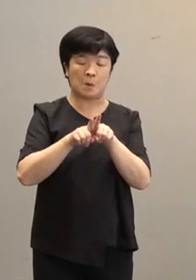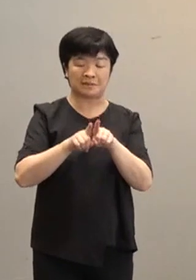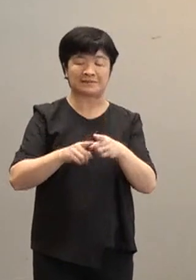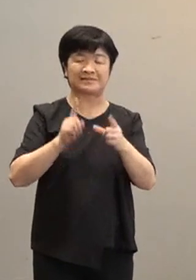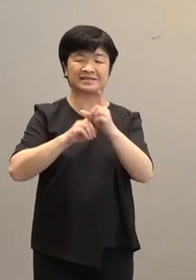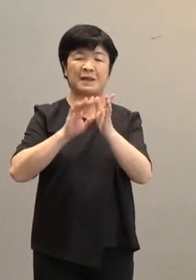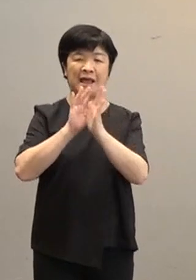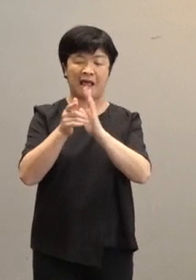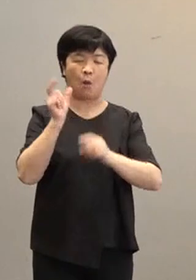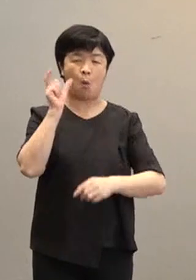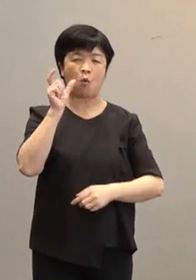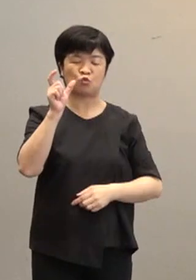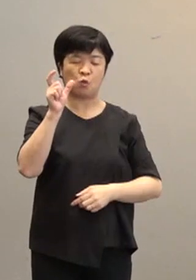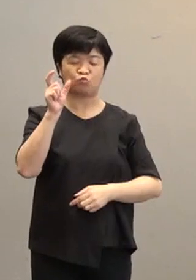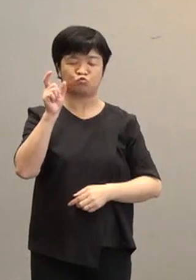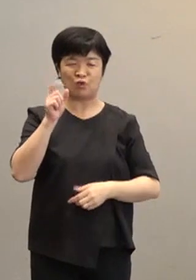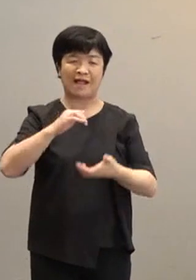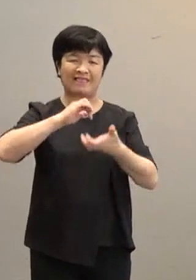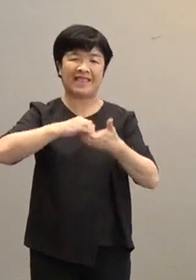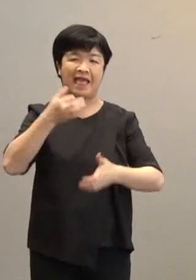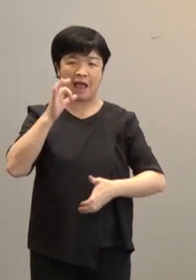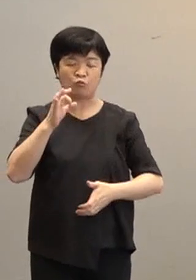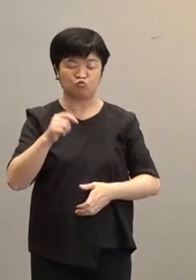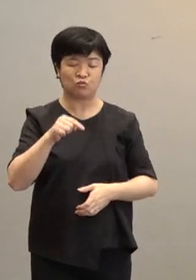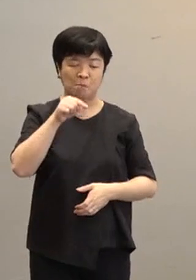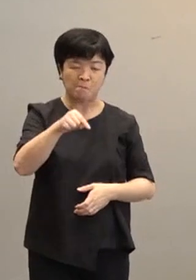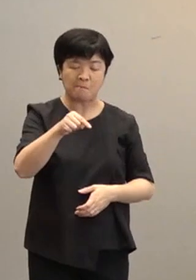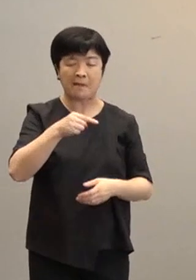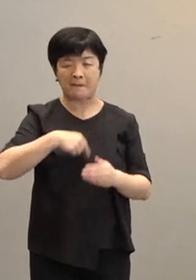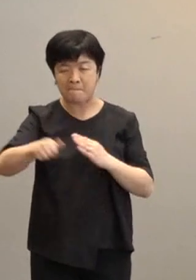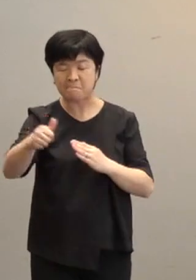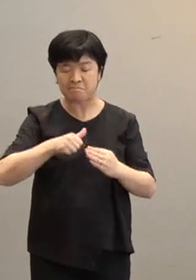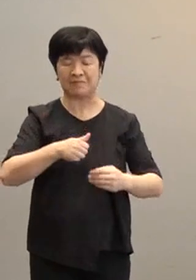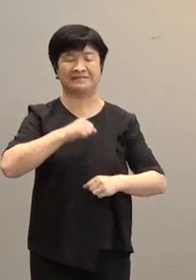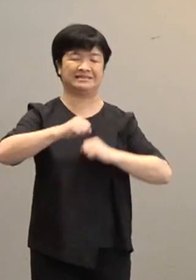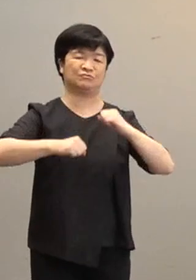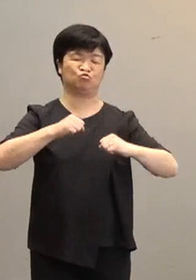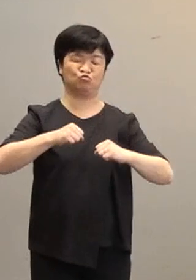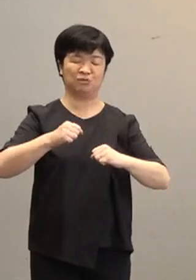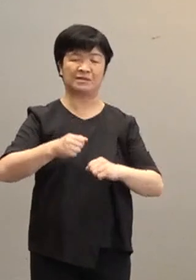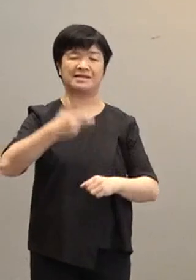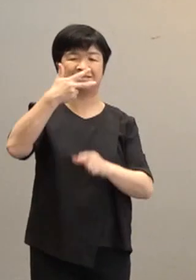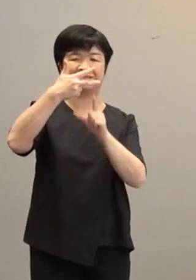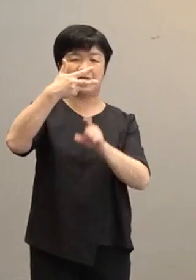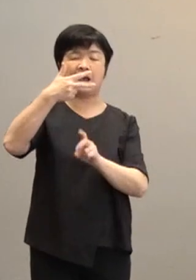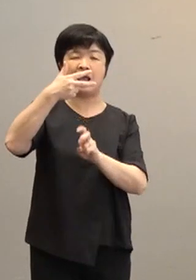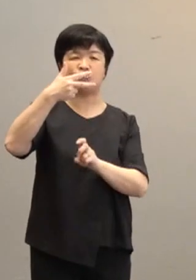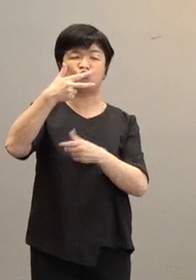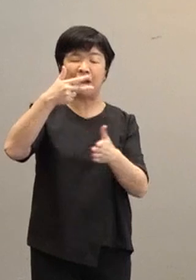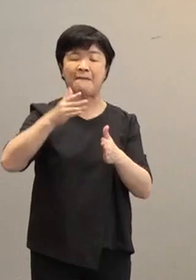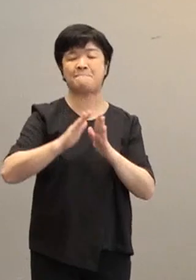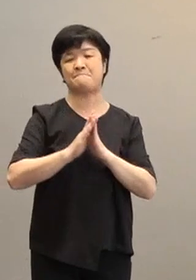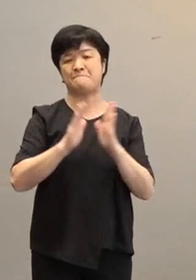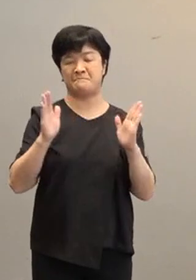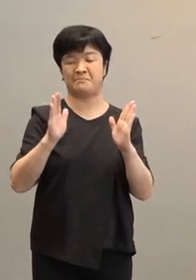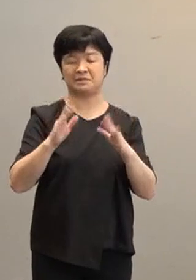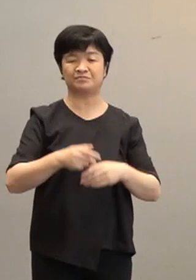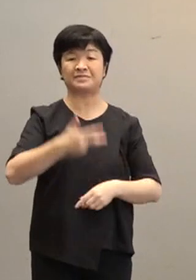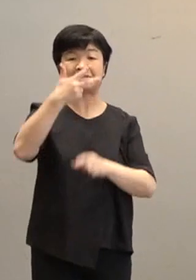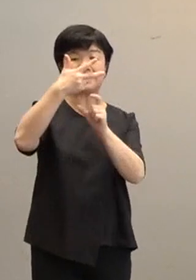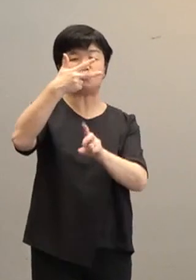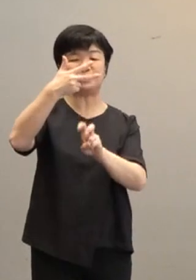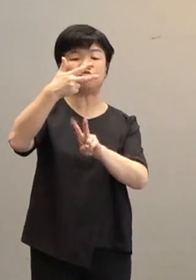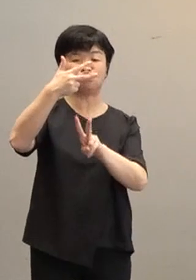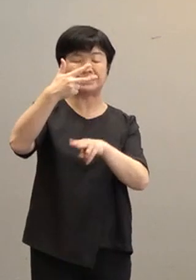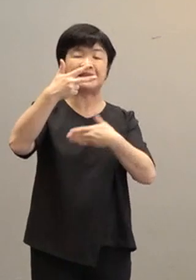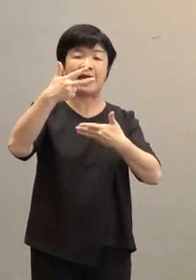乗り降り自由となる千葉ぐるっとパスが7月より発売を開始をしております。利用期間は7月22日